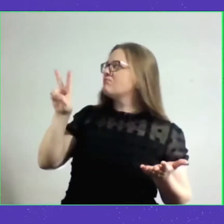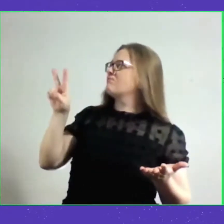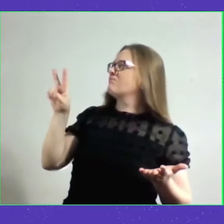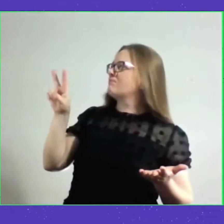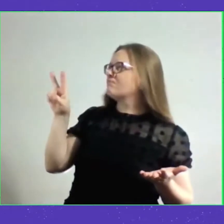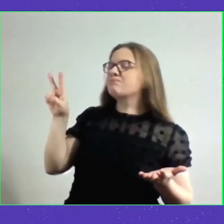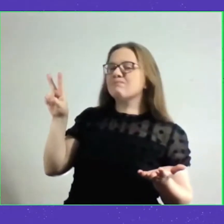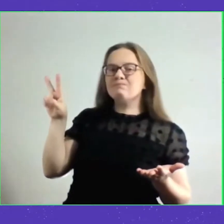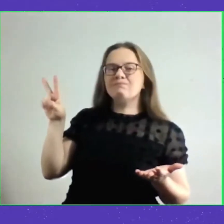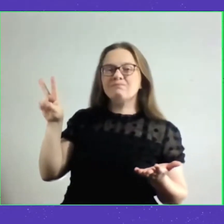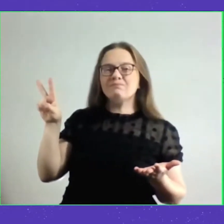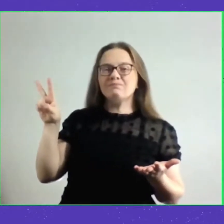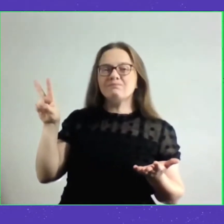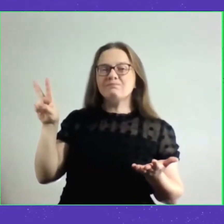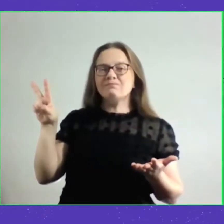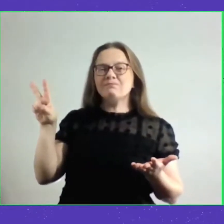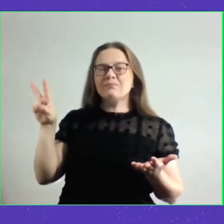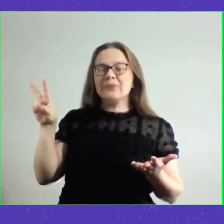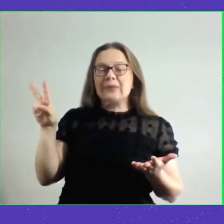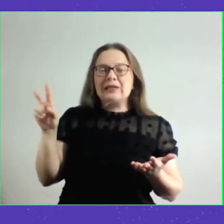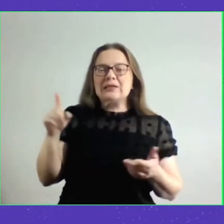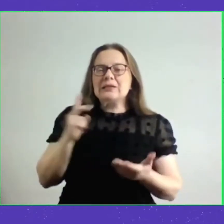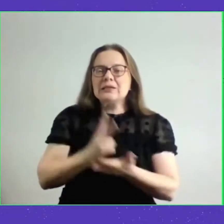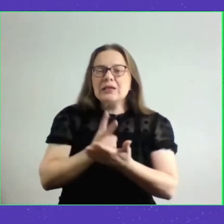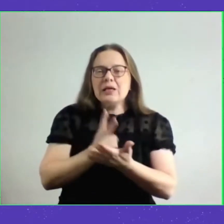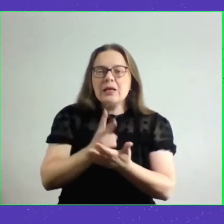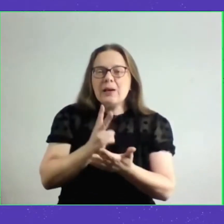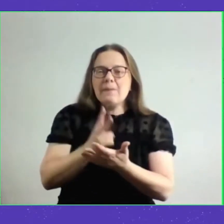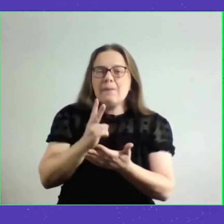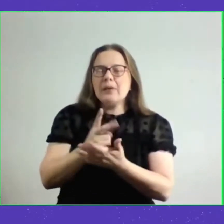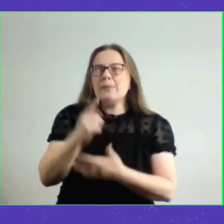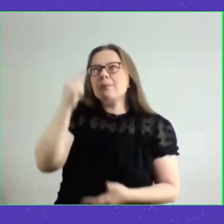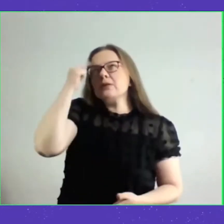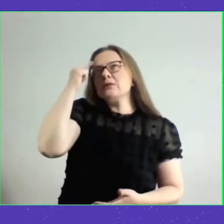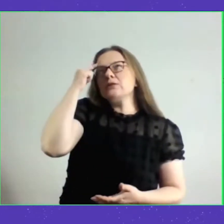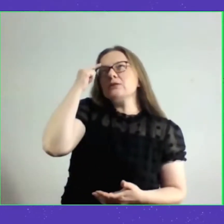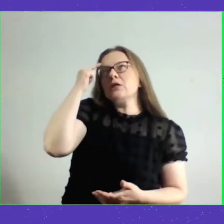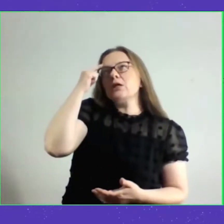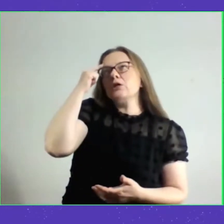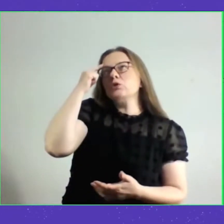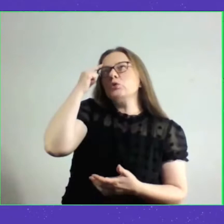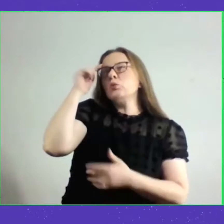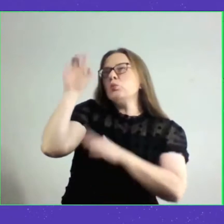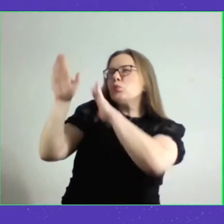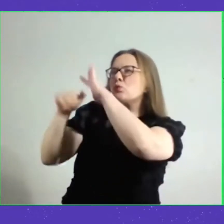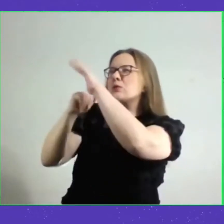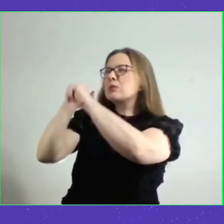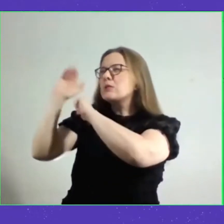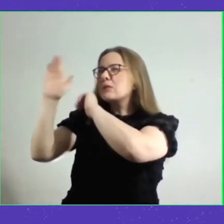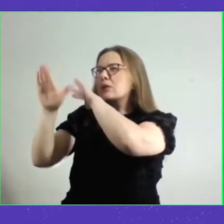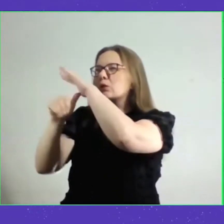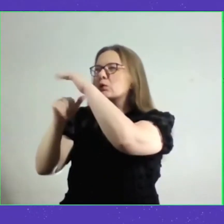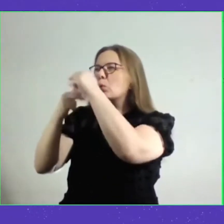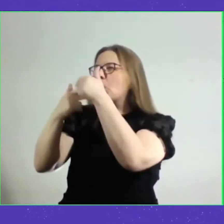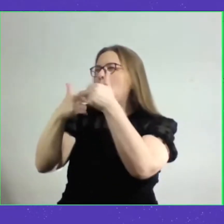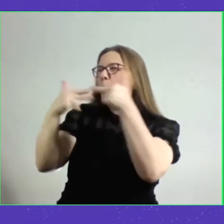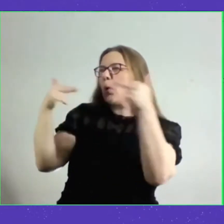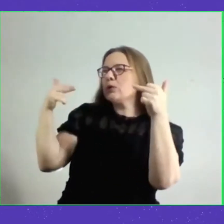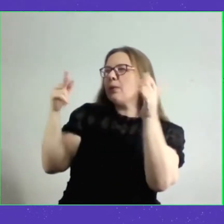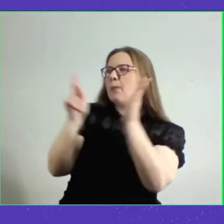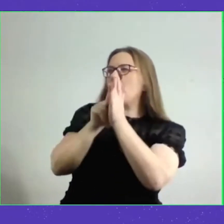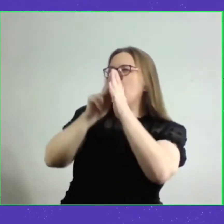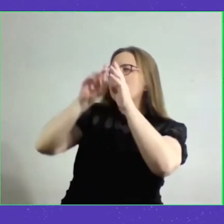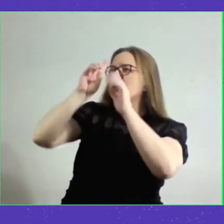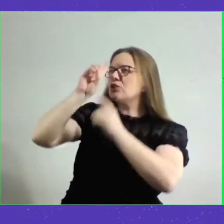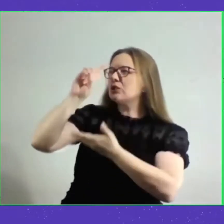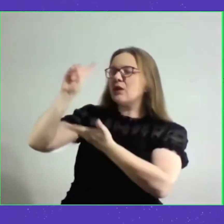possamos manter a nossa posição celestial. Isso é um desafio não só para os jovens da geração